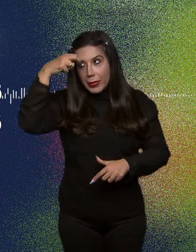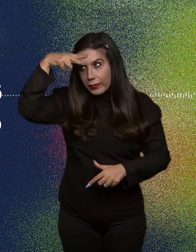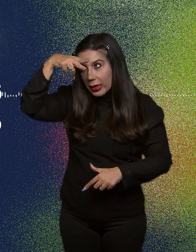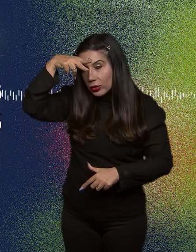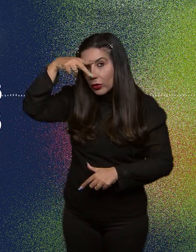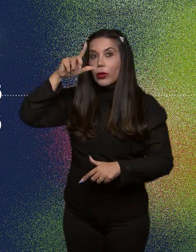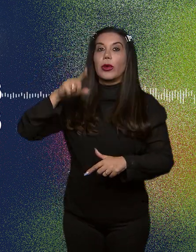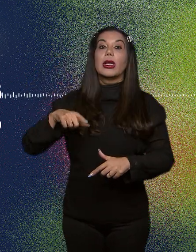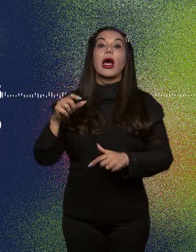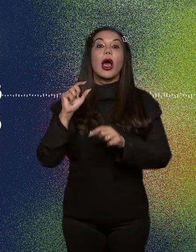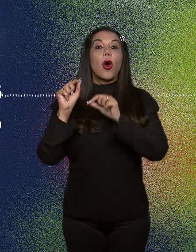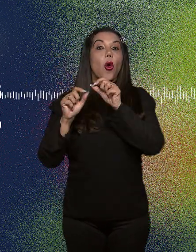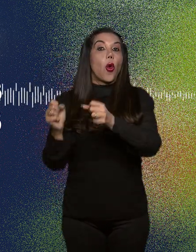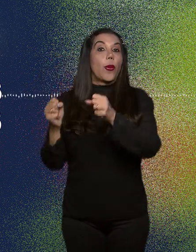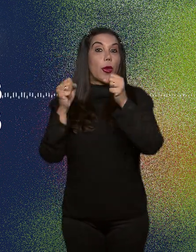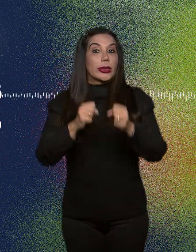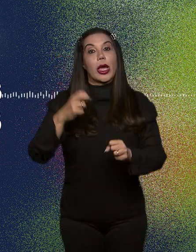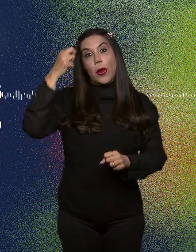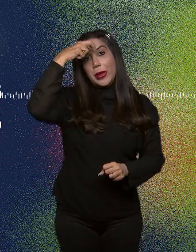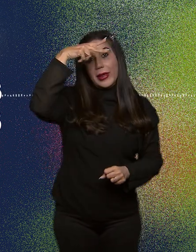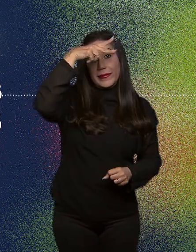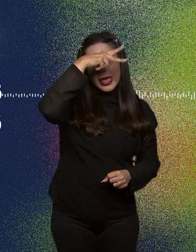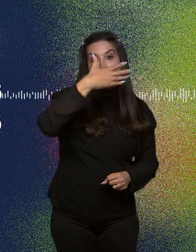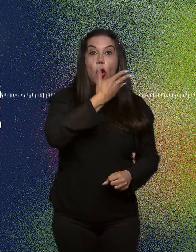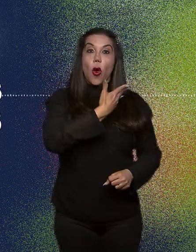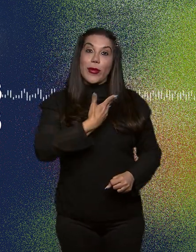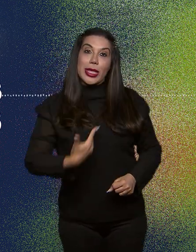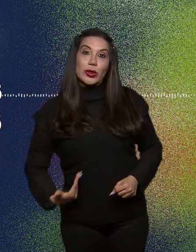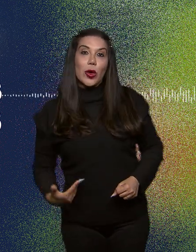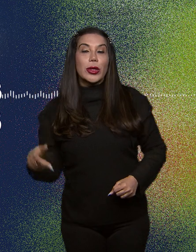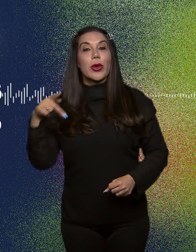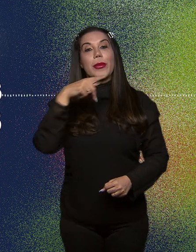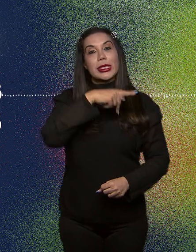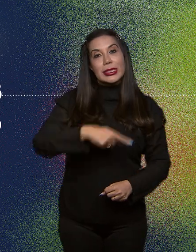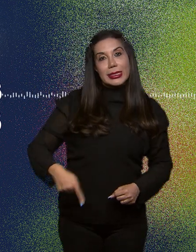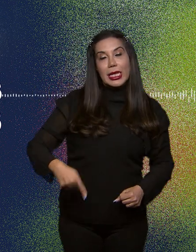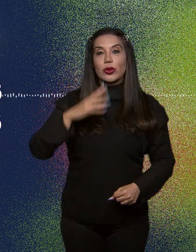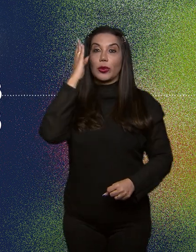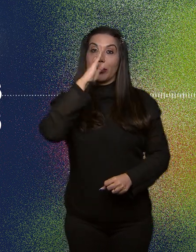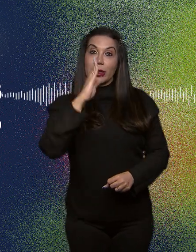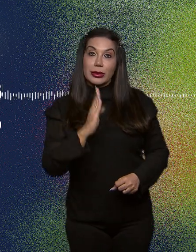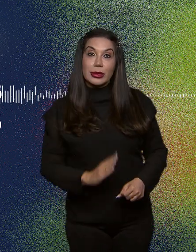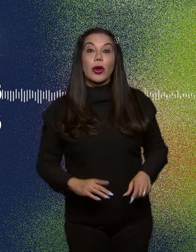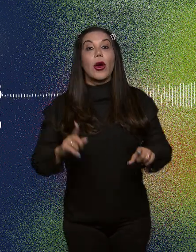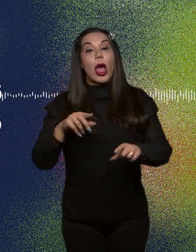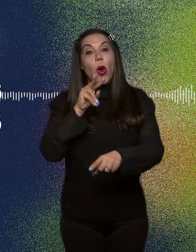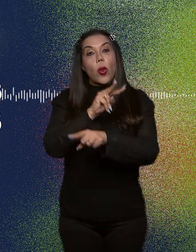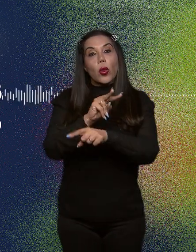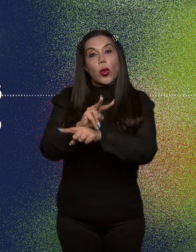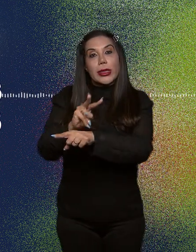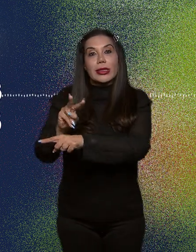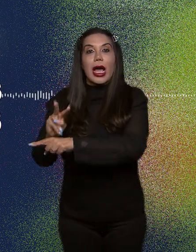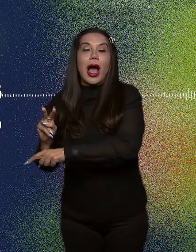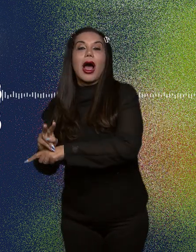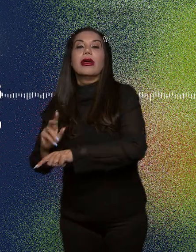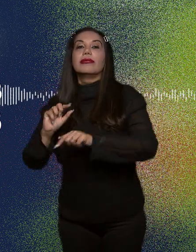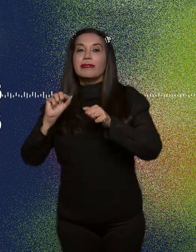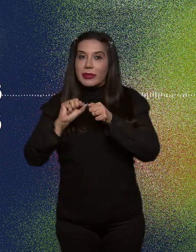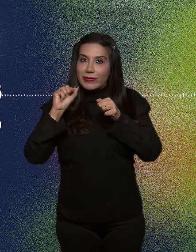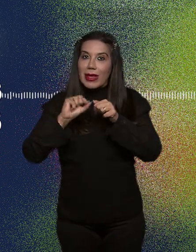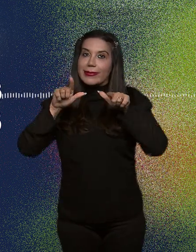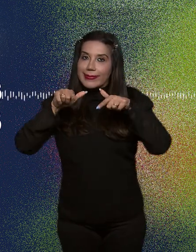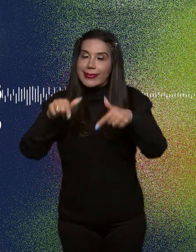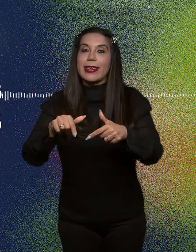É o poder, né? Que o prefeito e a governadora e o presidente da república, que é cuidar de executar, de